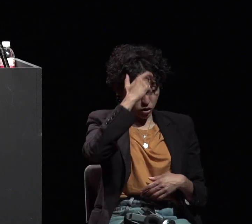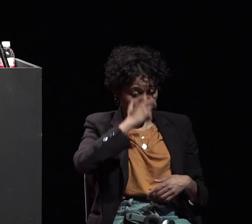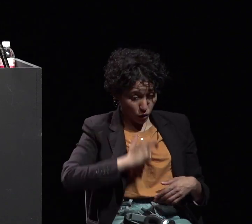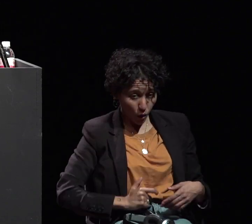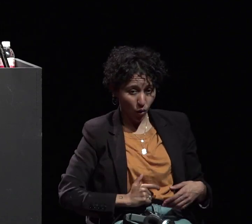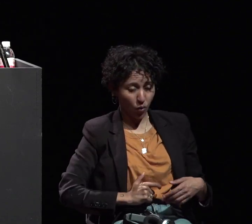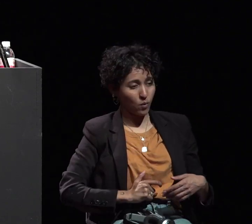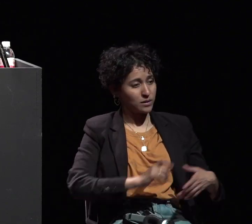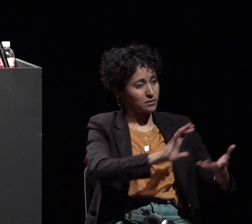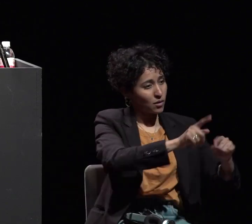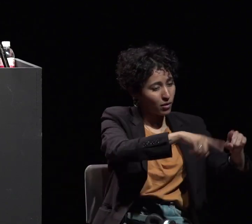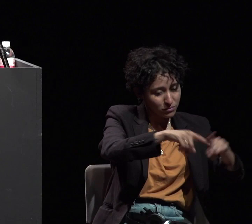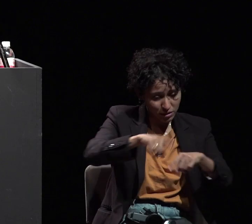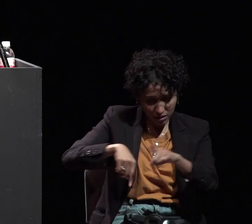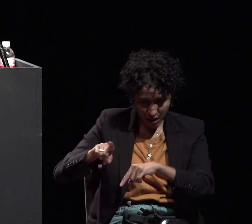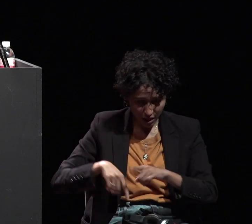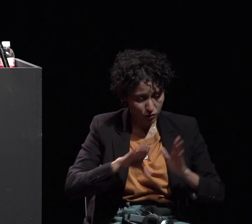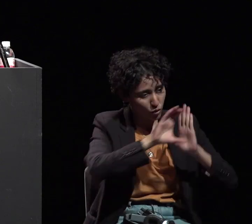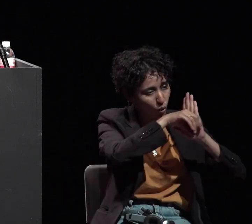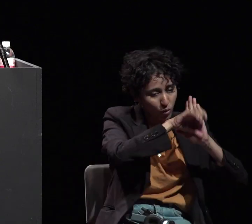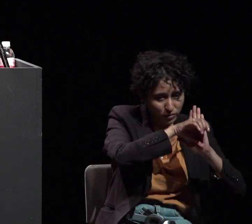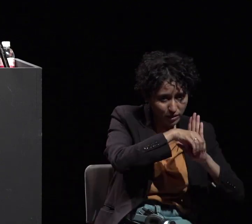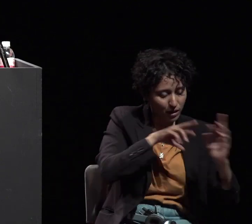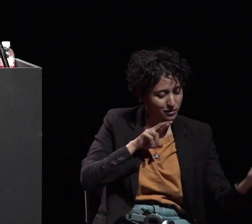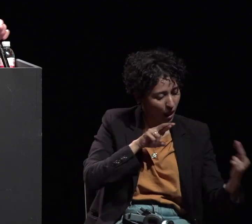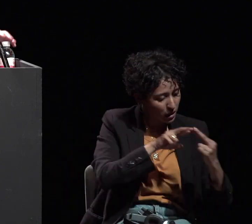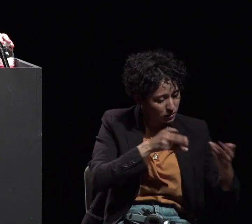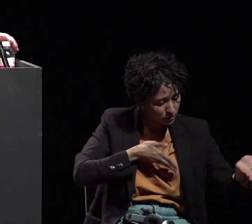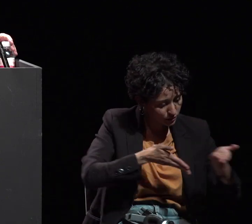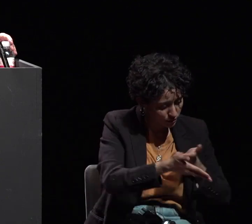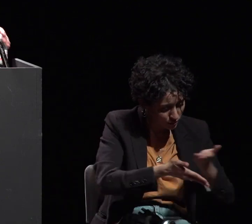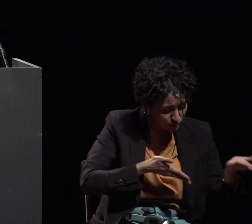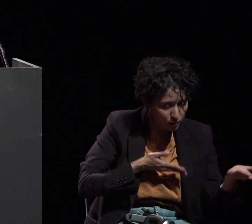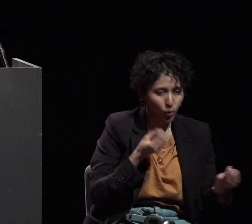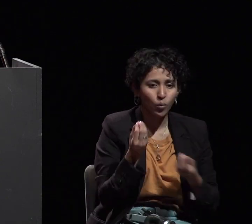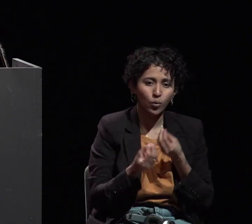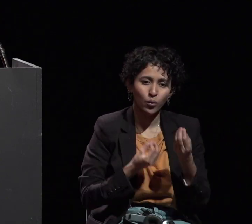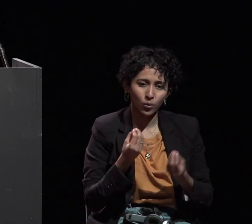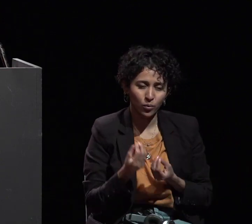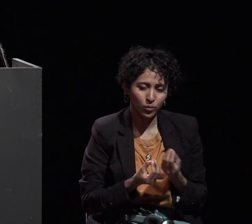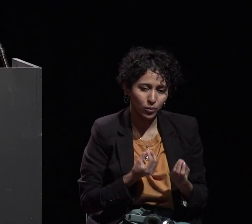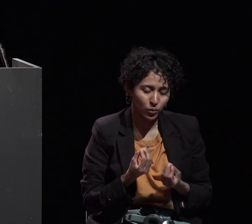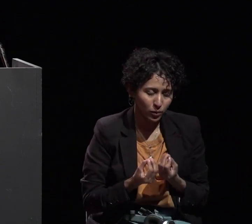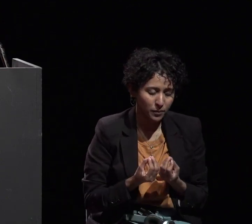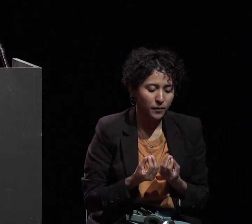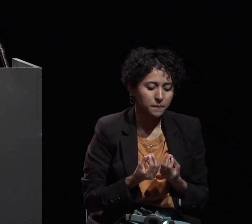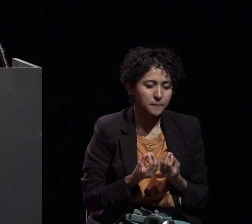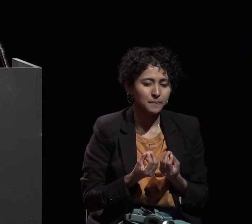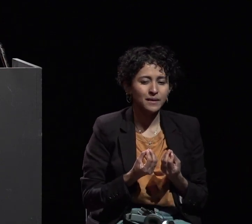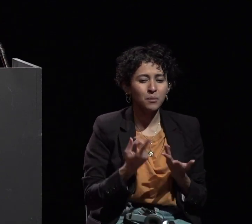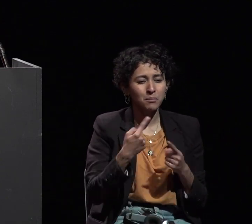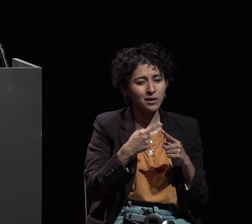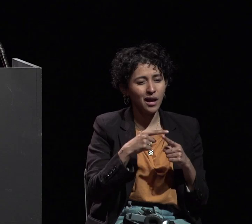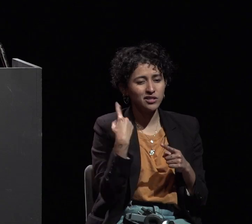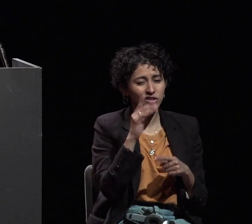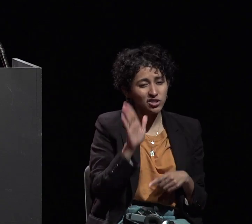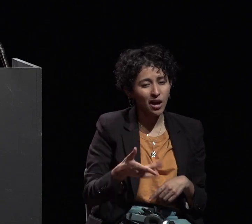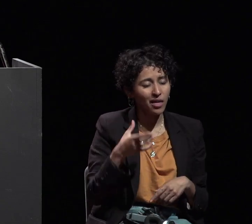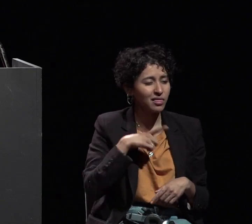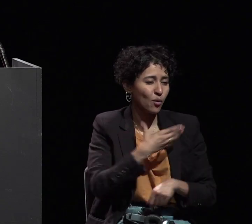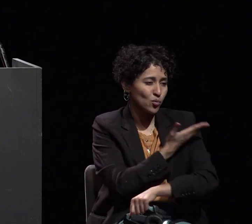essas redes recursivas que colapsam posições umas nas outras, são cortadas pelos regimes do colecionismo e da